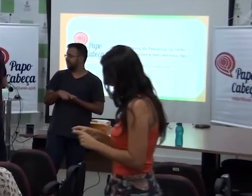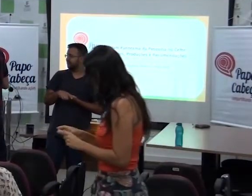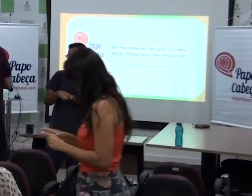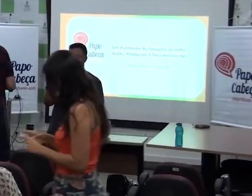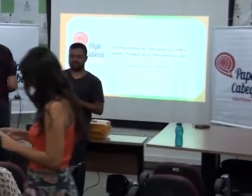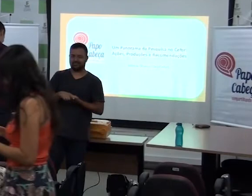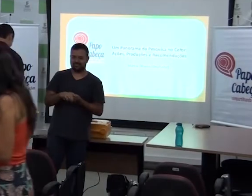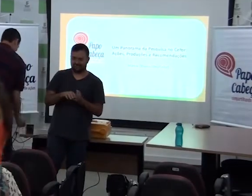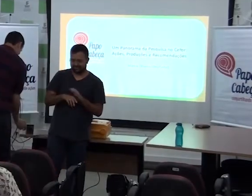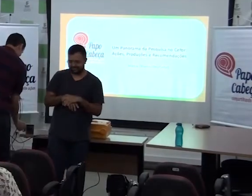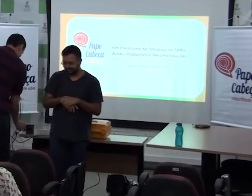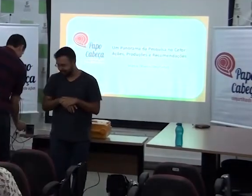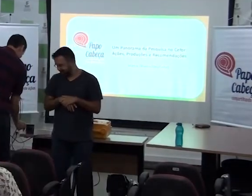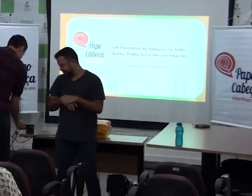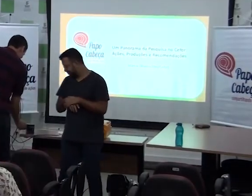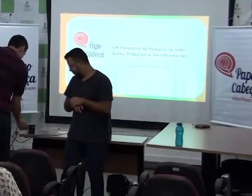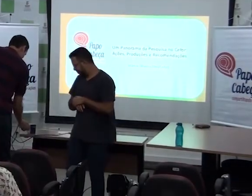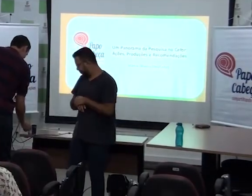ponto.